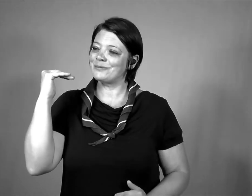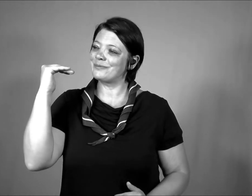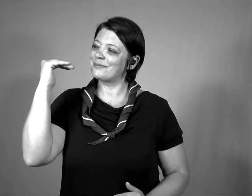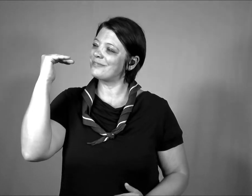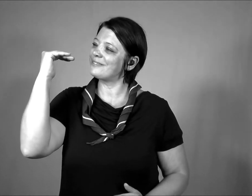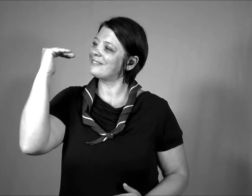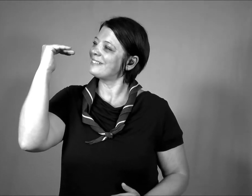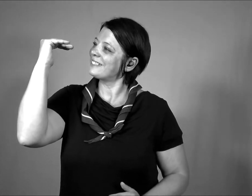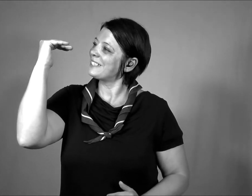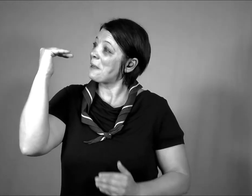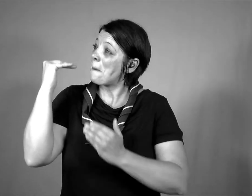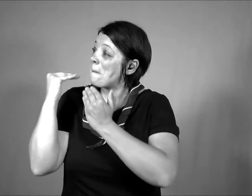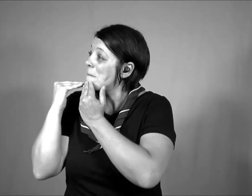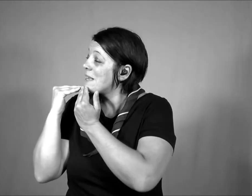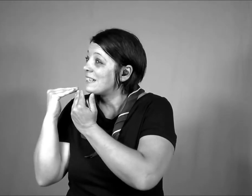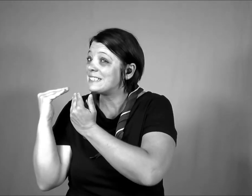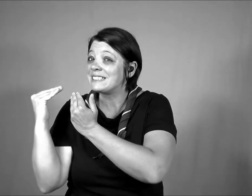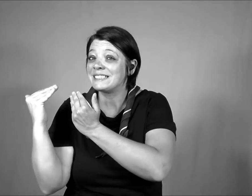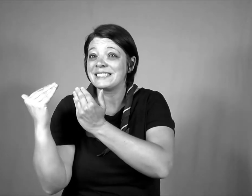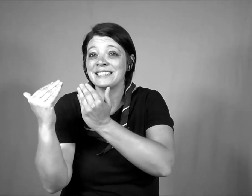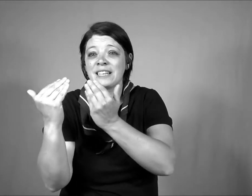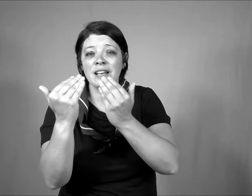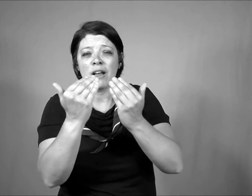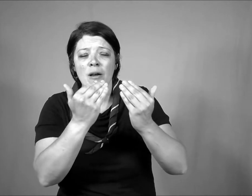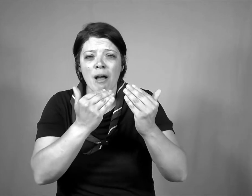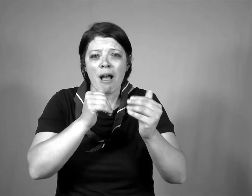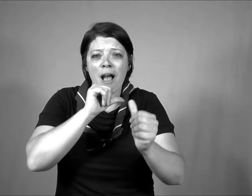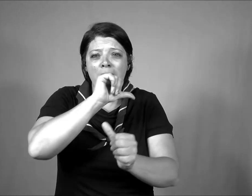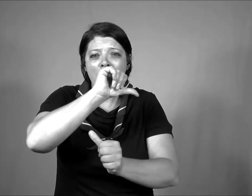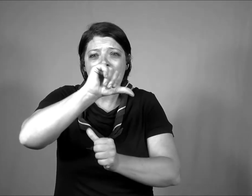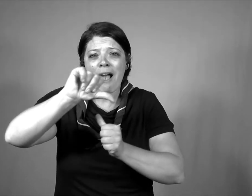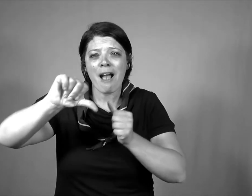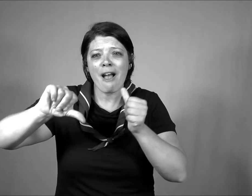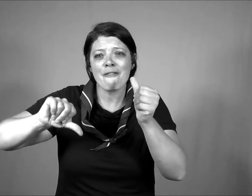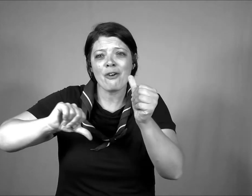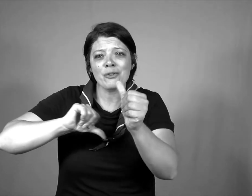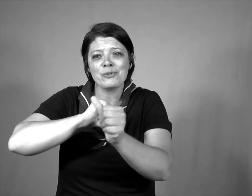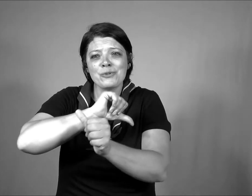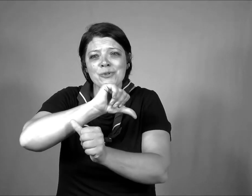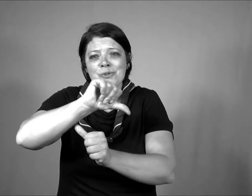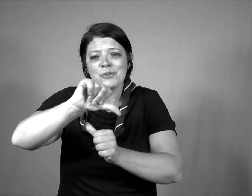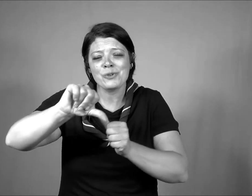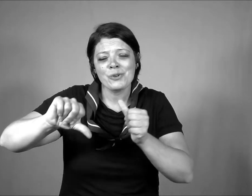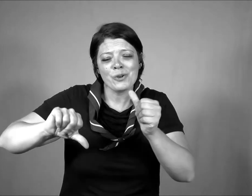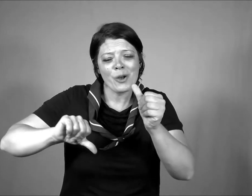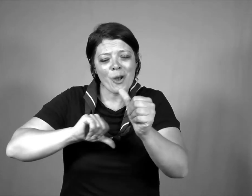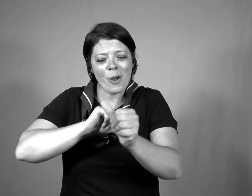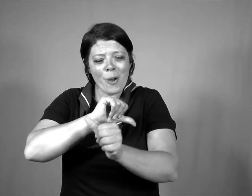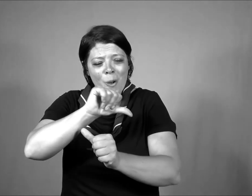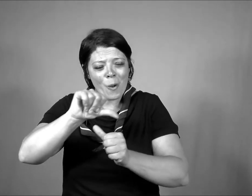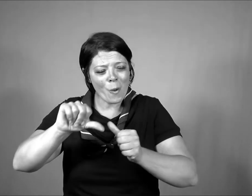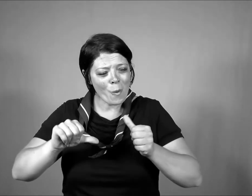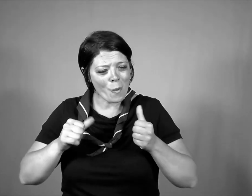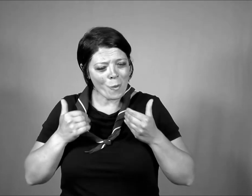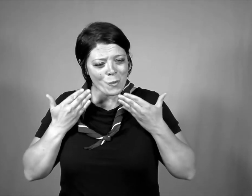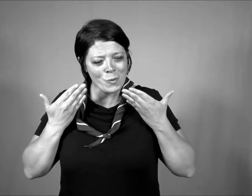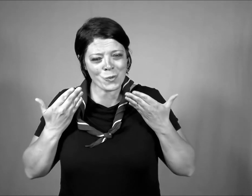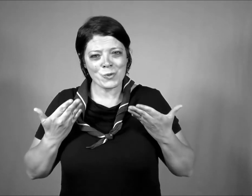ici. Merci pour la grande aventure que l'on